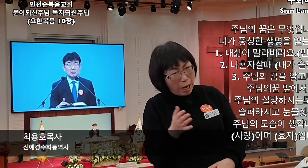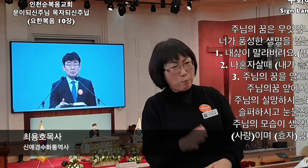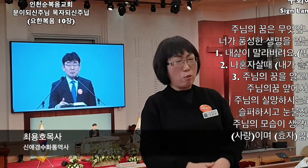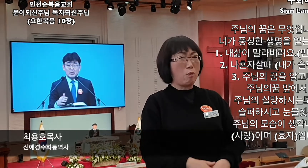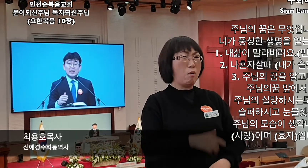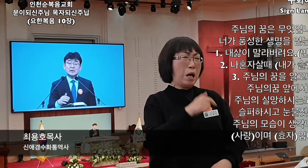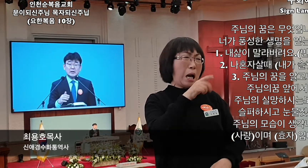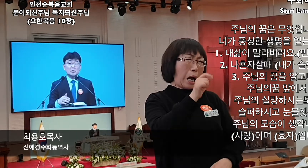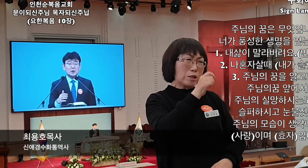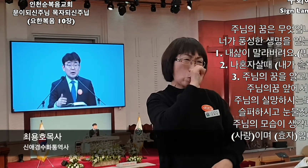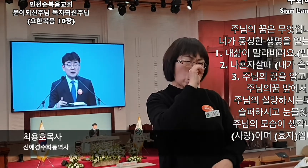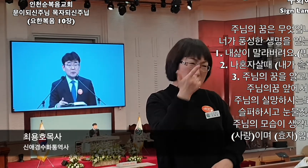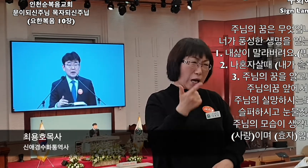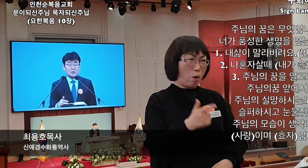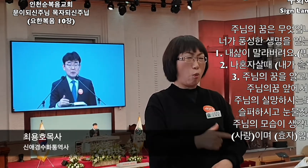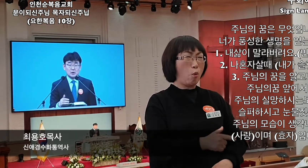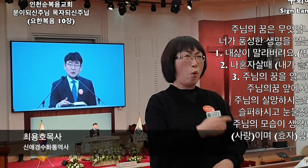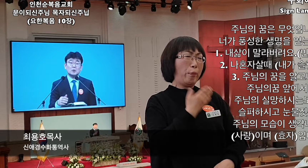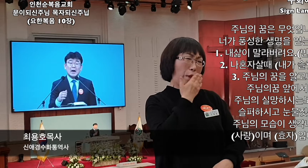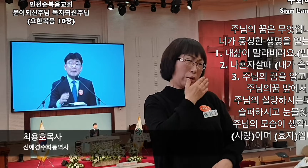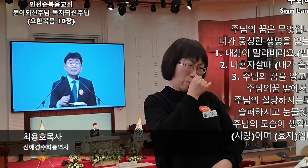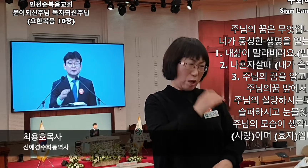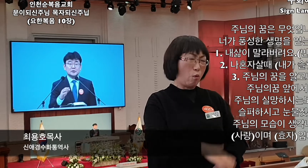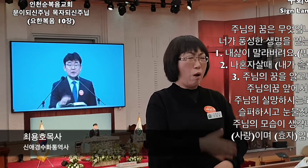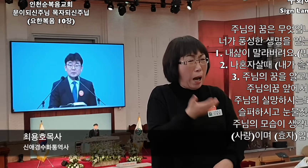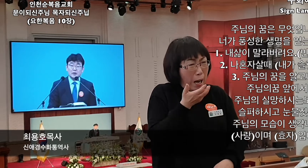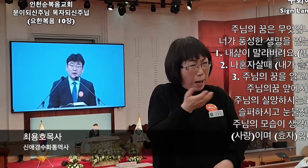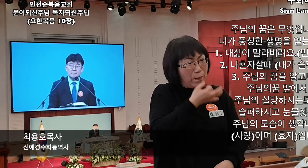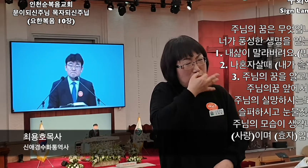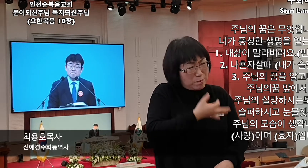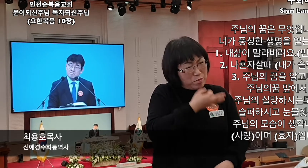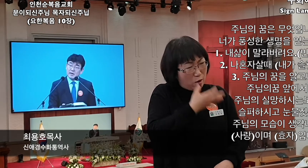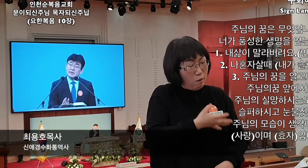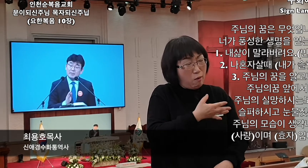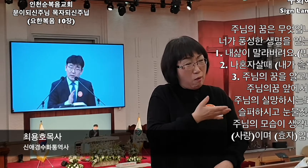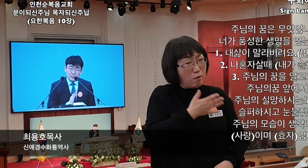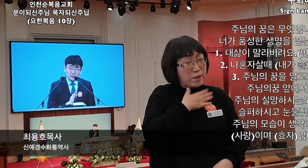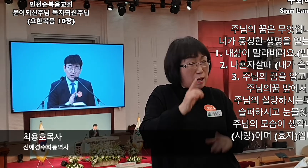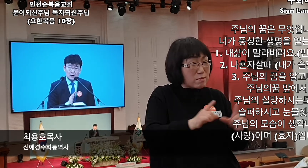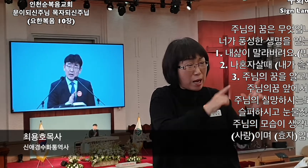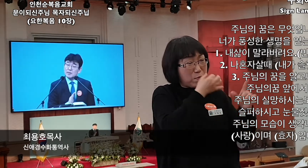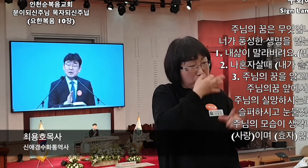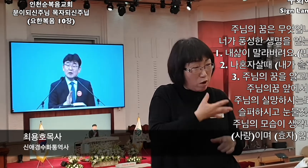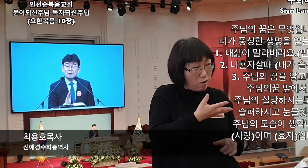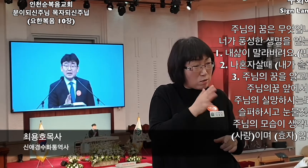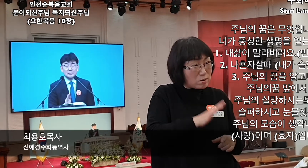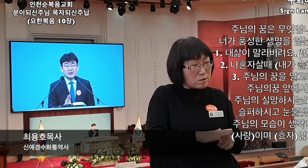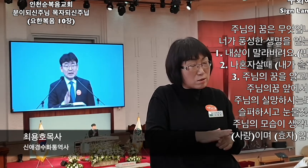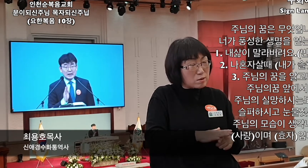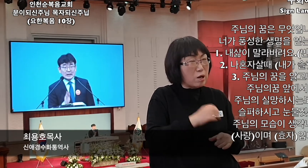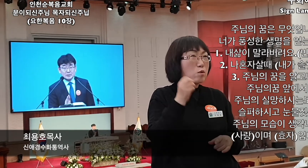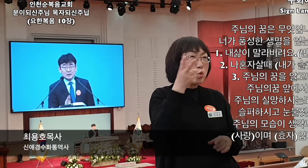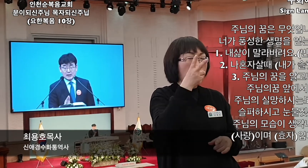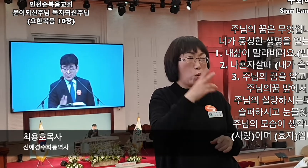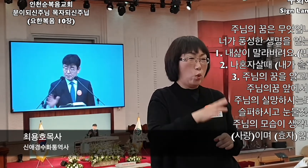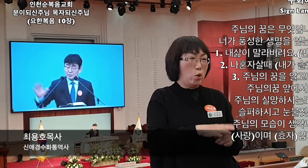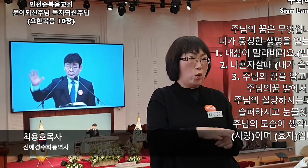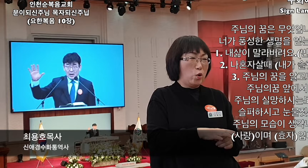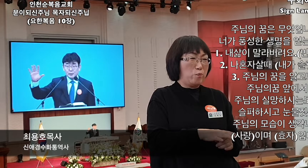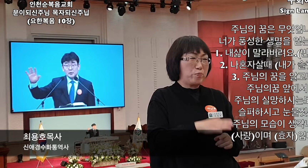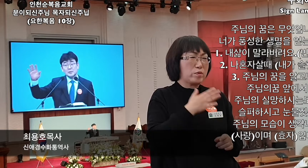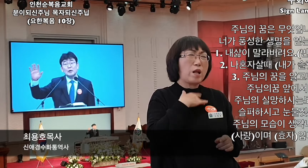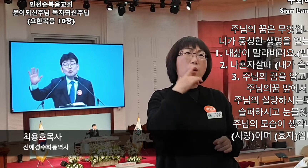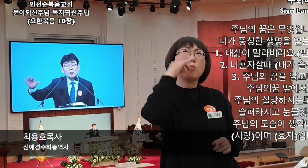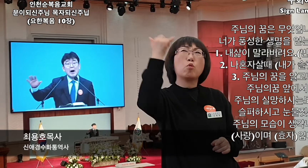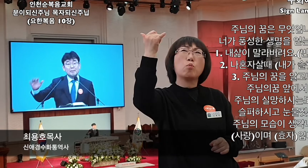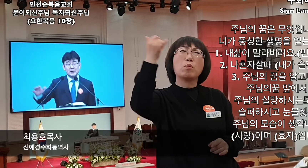올라가고 내가 제대로 일어나지 못하고 그리고 아파서 힘들어요. 내 삶 힘들죠. 하지만 그것만입니까? 아닙니다.